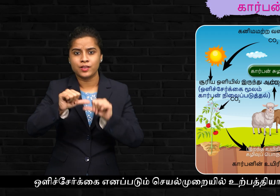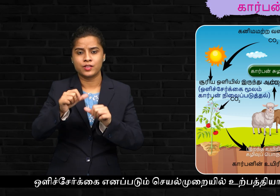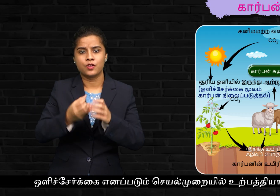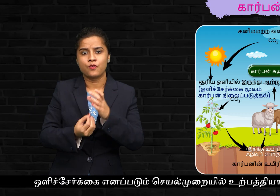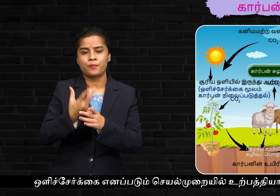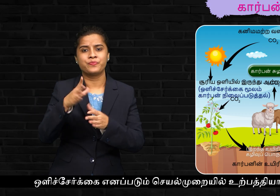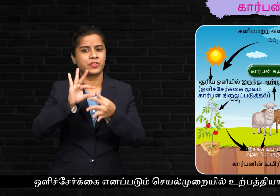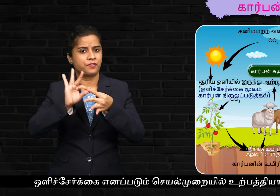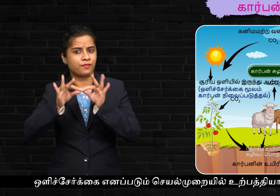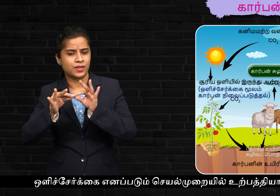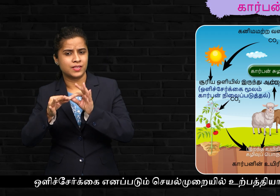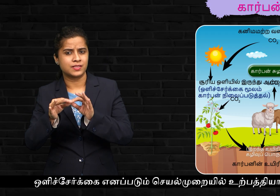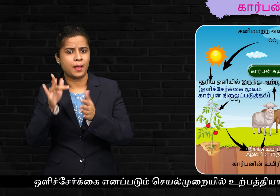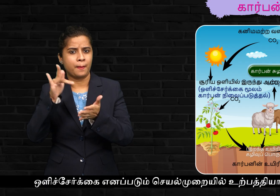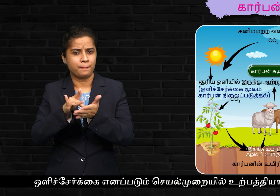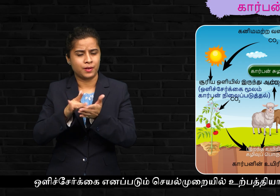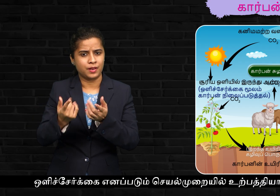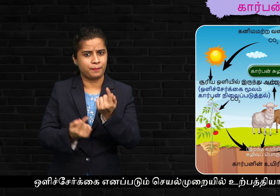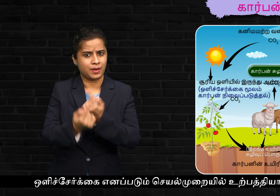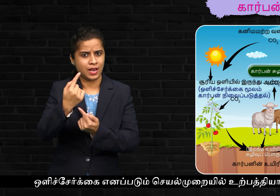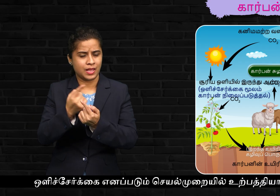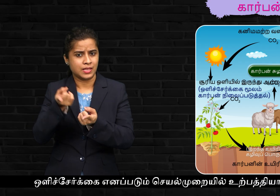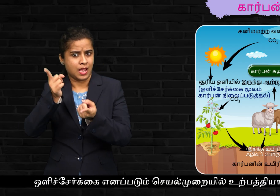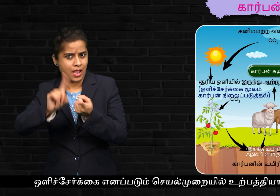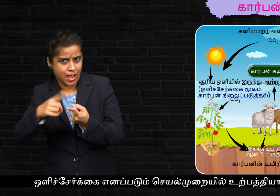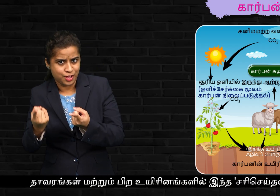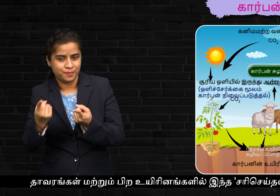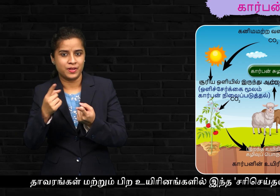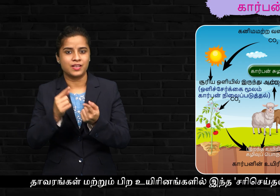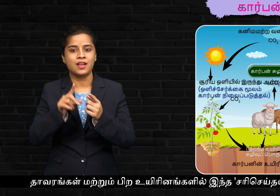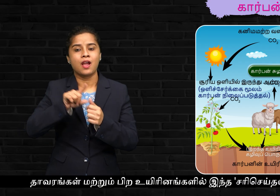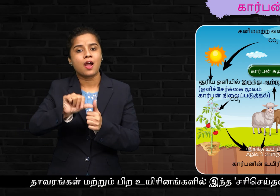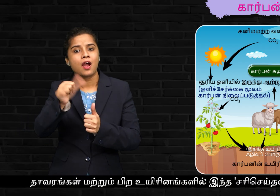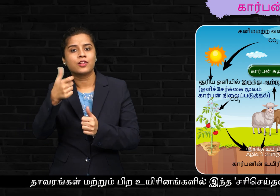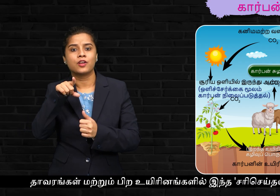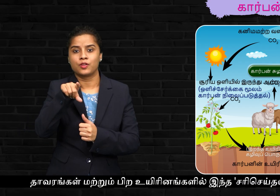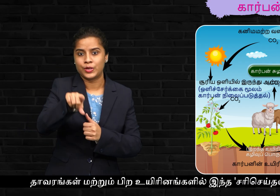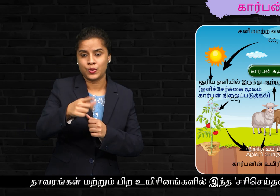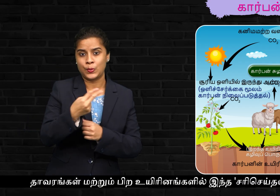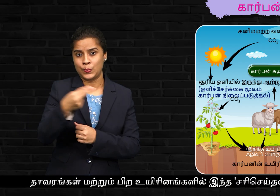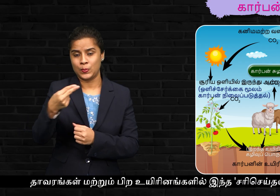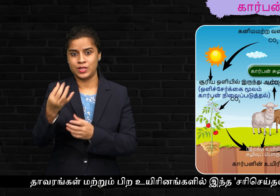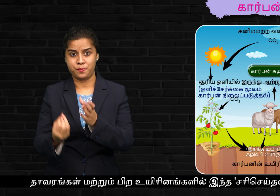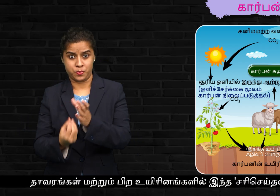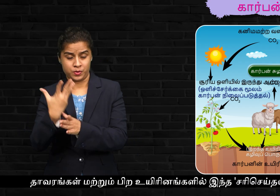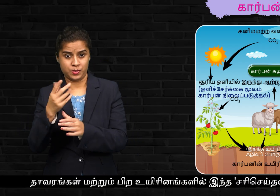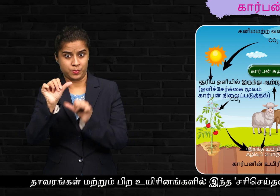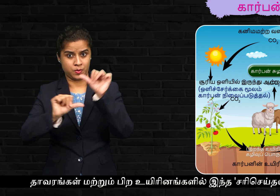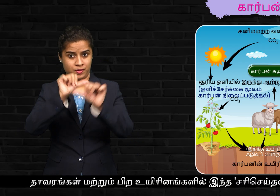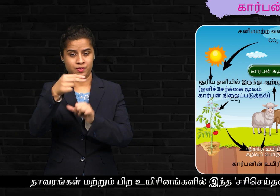ஒளிச்சேர்க்கை எனப்படும் செயல்முறையில் உற்பத்தியாளர்கள் எனப்படும் தாவரங்கள் மற்றும் பிற உயிரினங்களில் இந்த